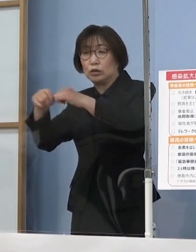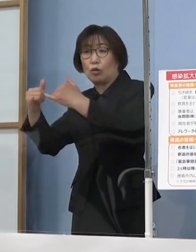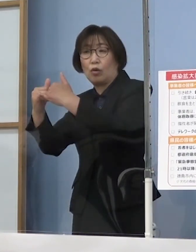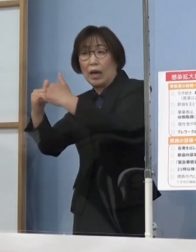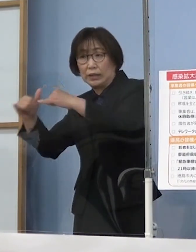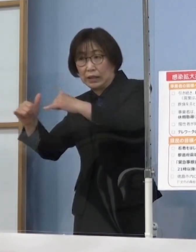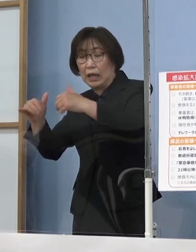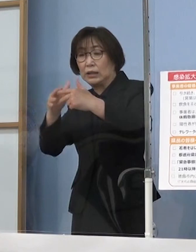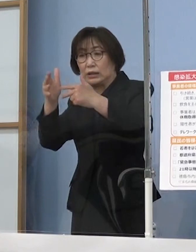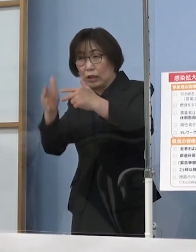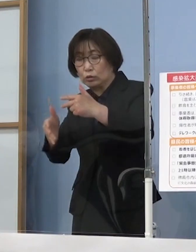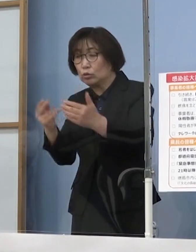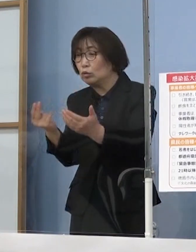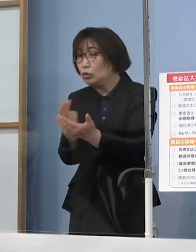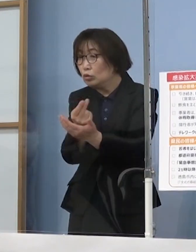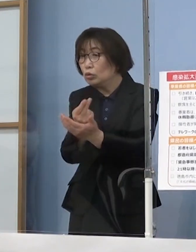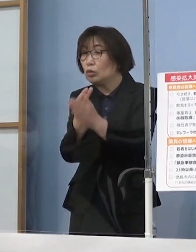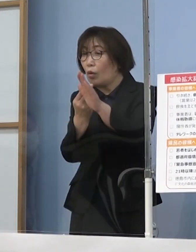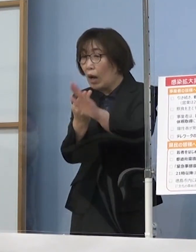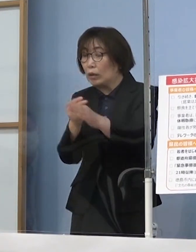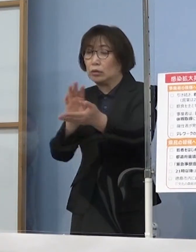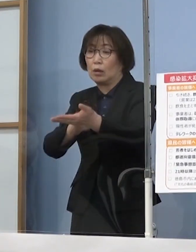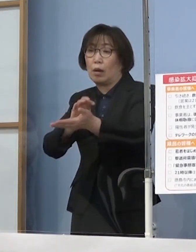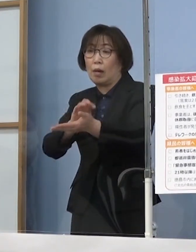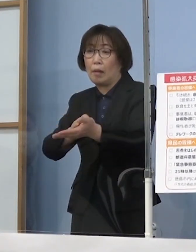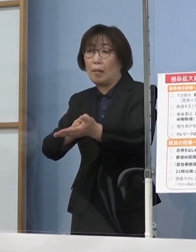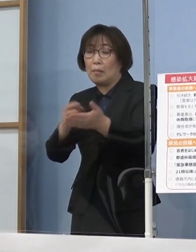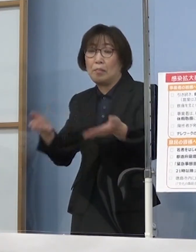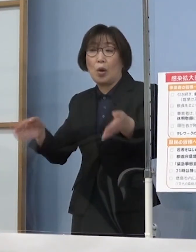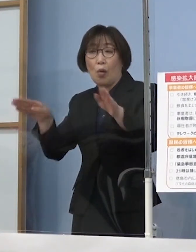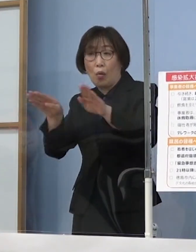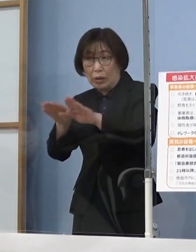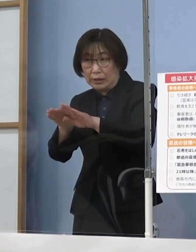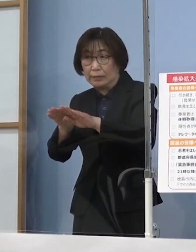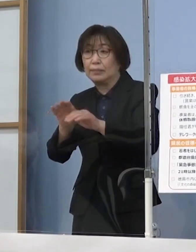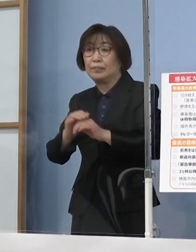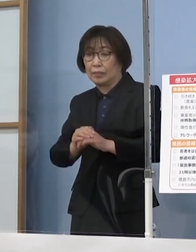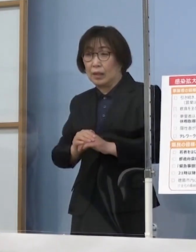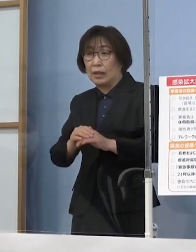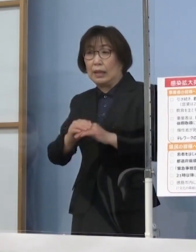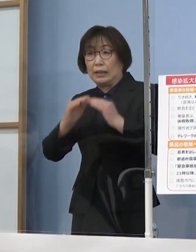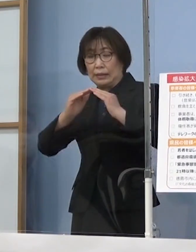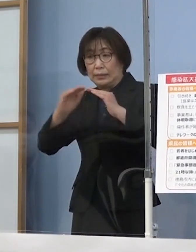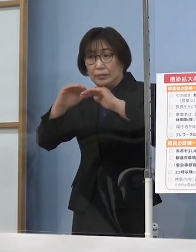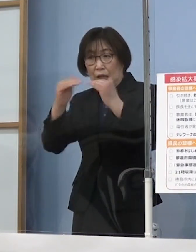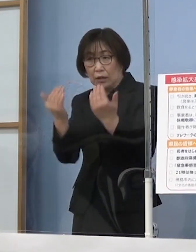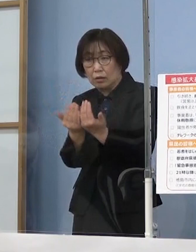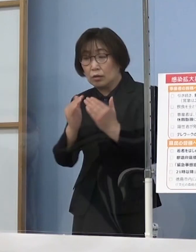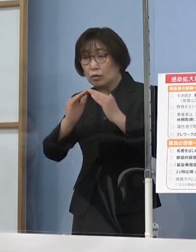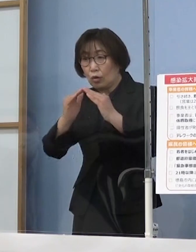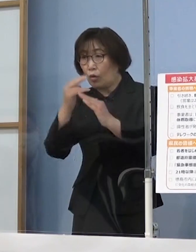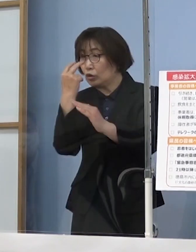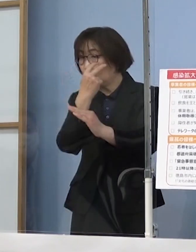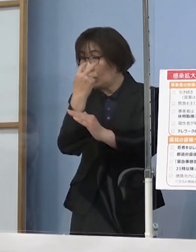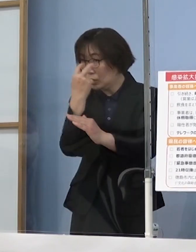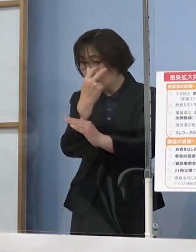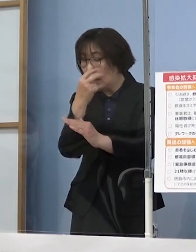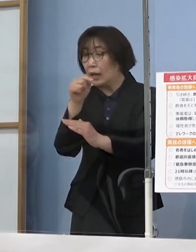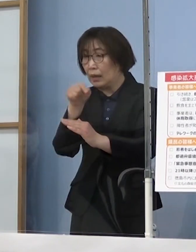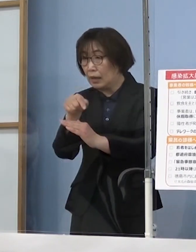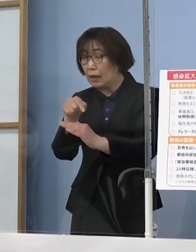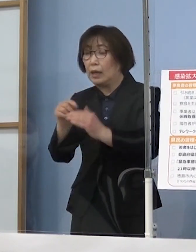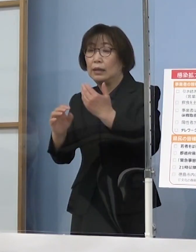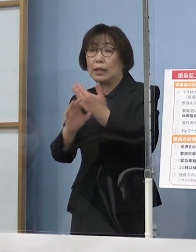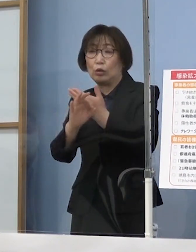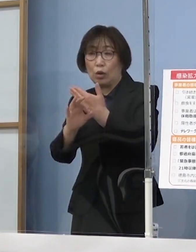院施設を持った病院、させていただいたところ、いわゆる前頭調査ですね、それを例えば事業所